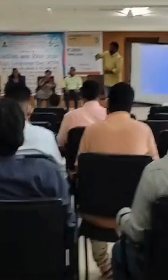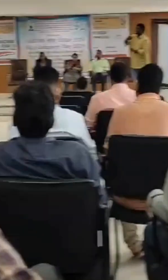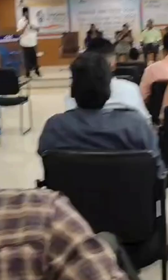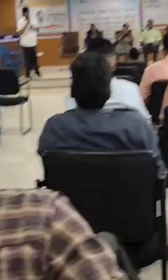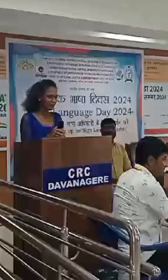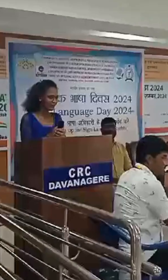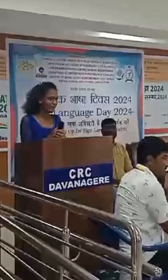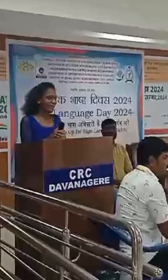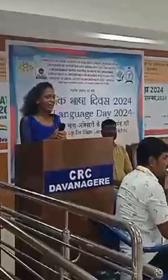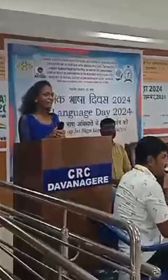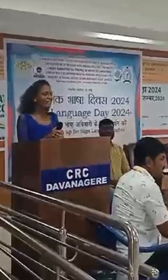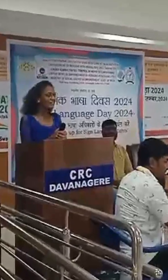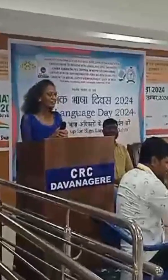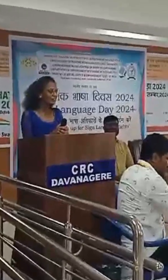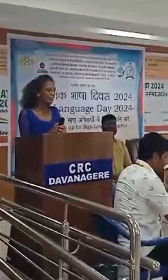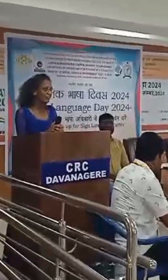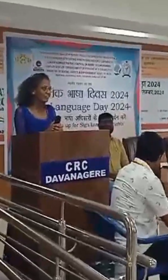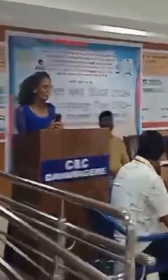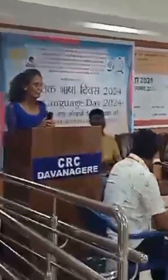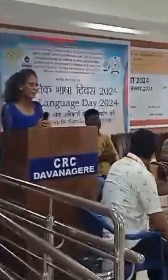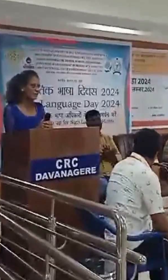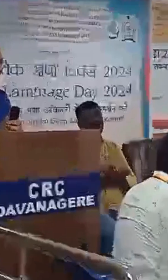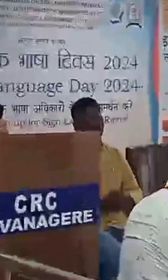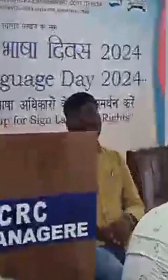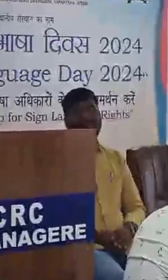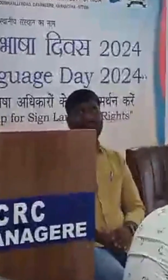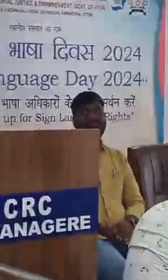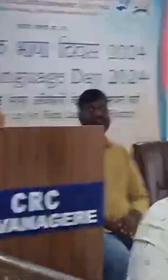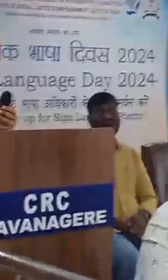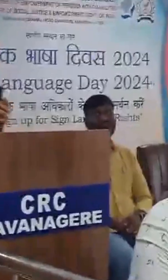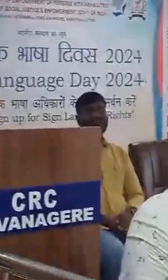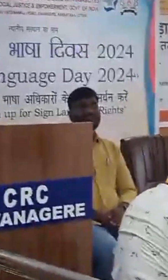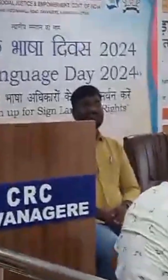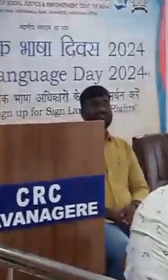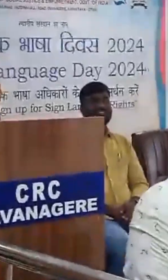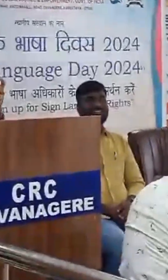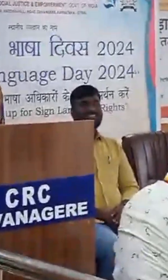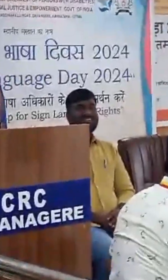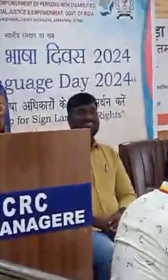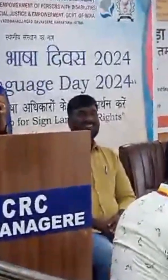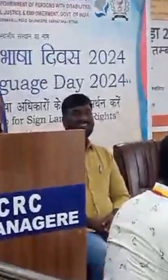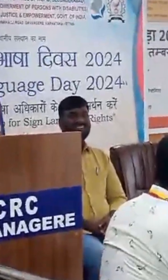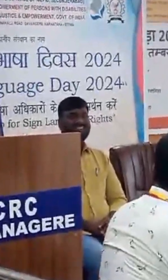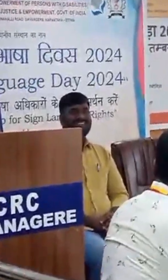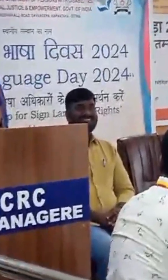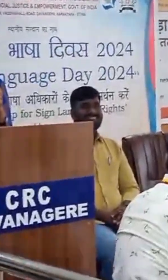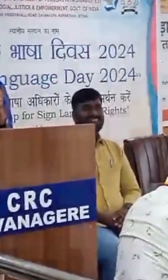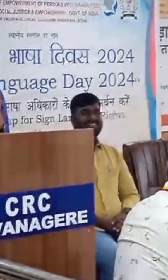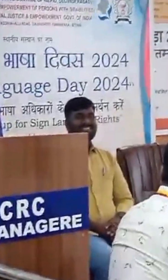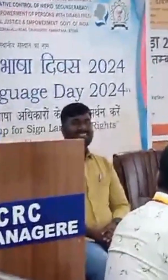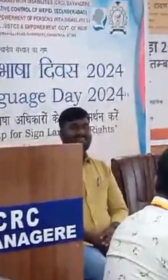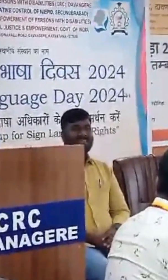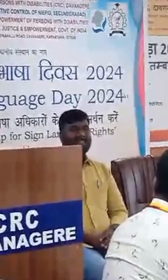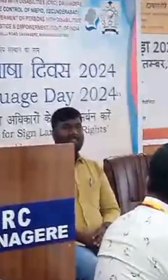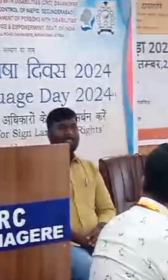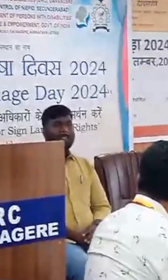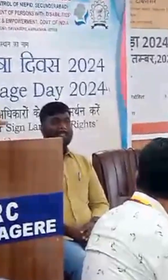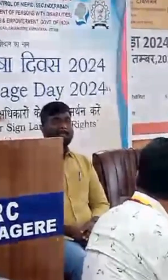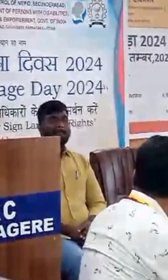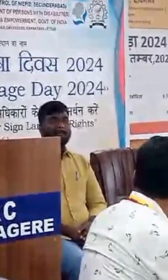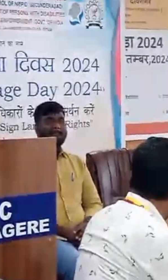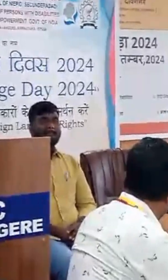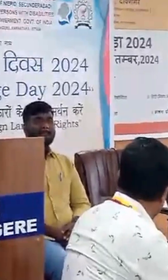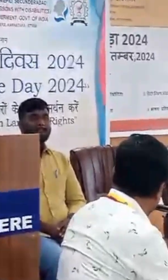ನಿನ್ನೆ ಕೂಡ ಇವತ್ತಿನ ದಿನ ಹೇಳ್ಬೇಕಂದ್ರೆ ನನಗೆ ತುಂಬಾ ಖುಷಿ ಆಗ್ತಾ ಇದೆ. ಇವತ್ತು ವೇದಿಕೆ